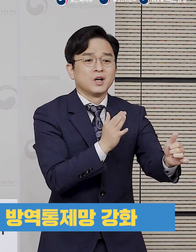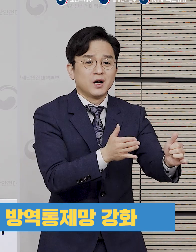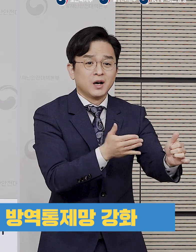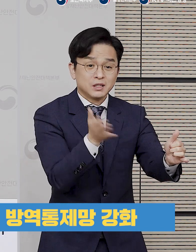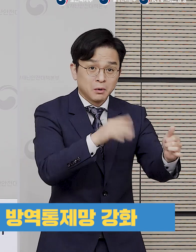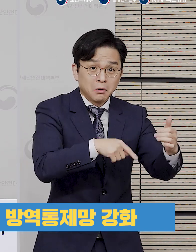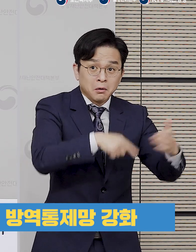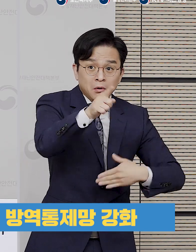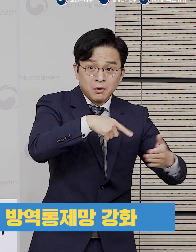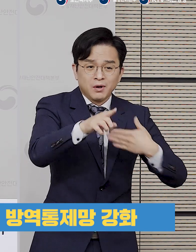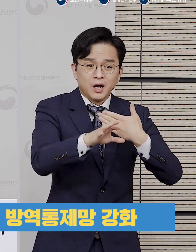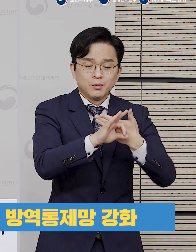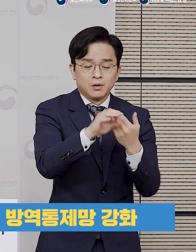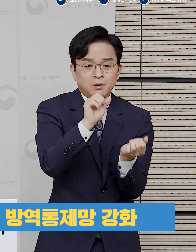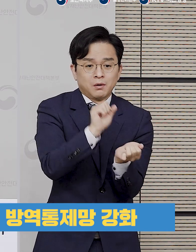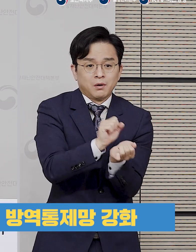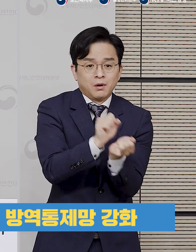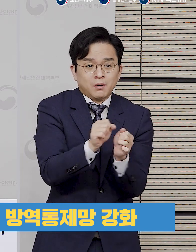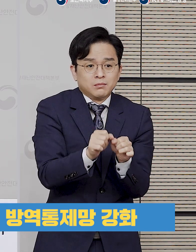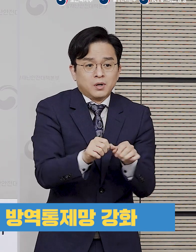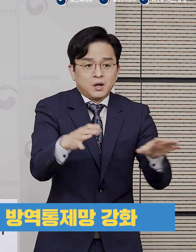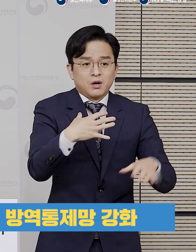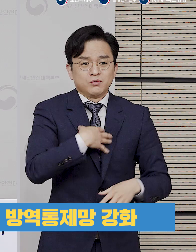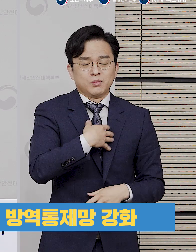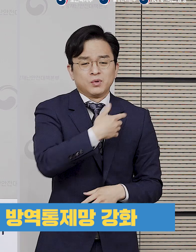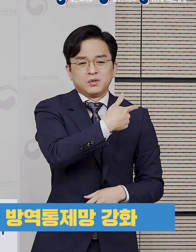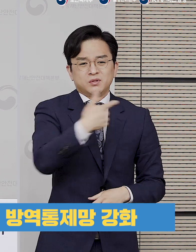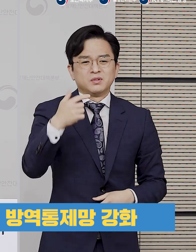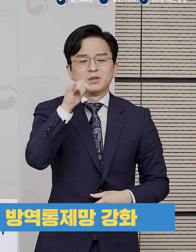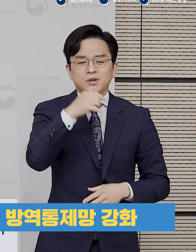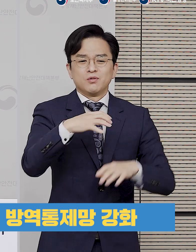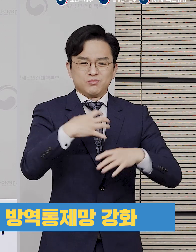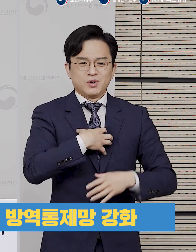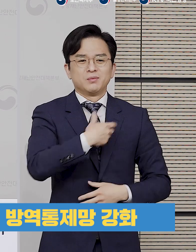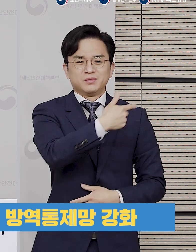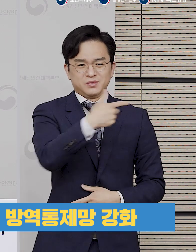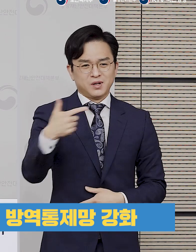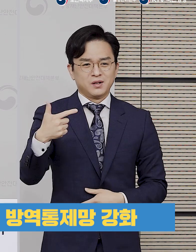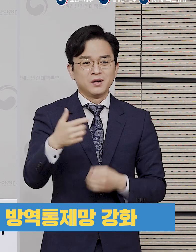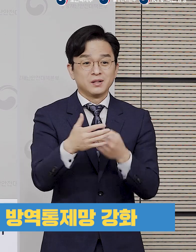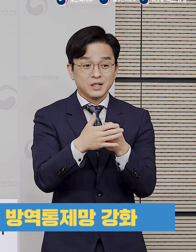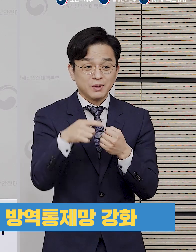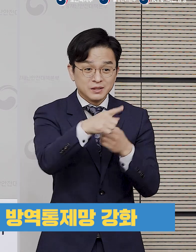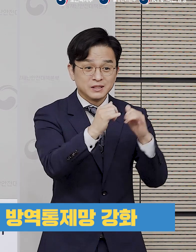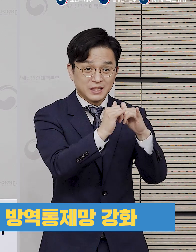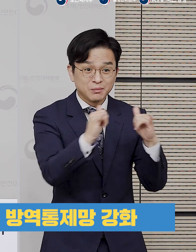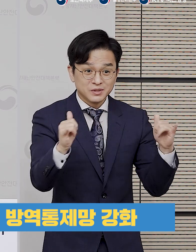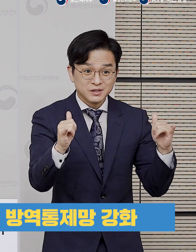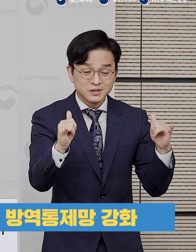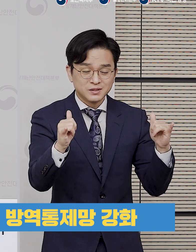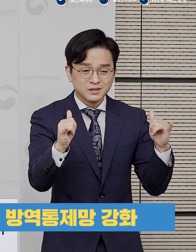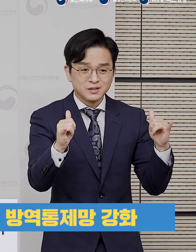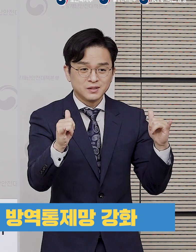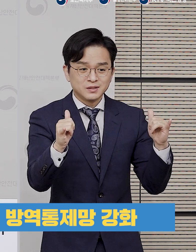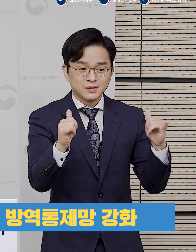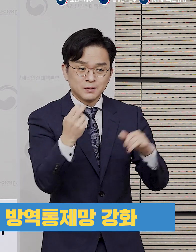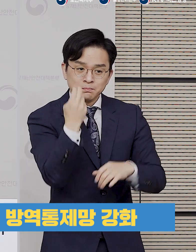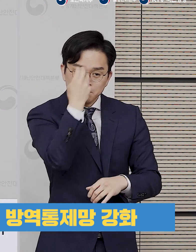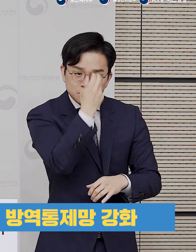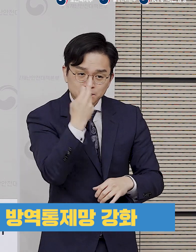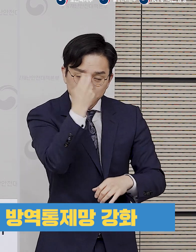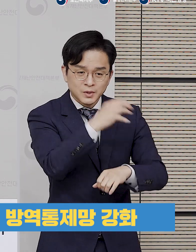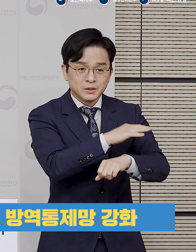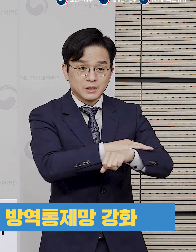위험성이 있습니다. 이들에 의한 감염 전파가 발생하지 않도록 주의하고 관리한다면